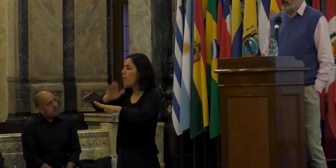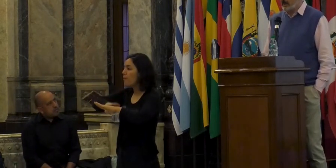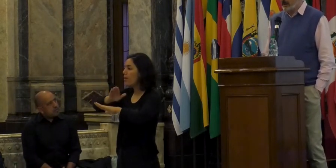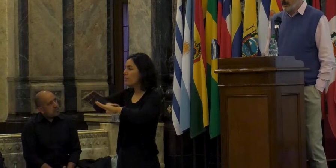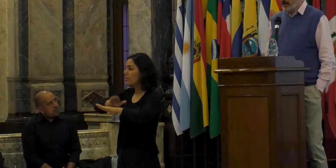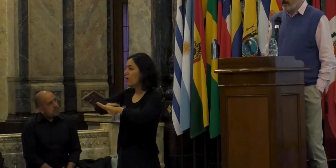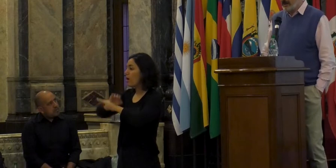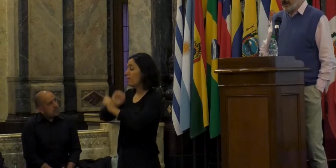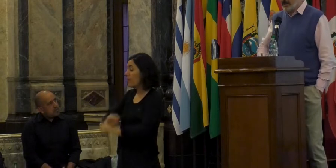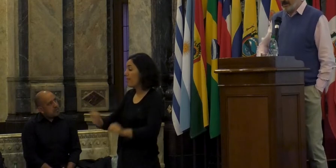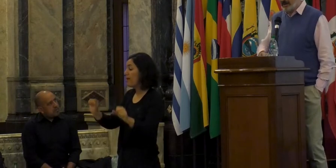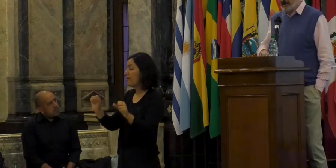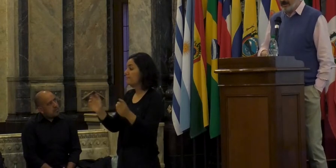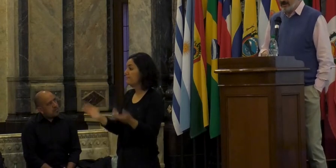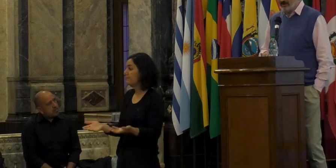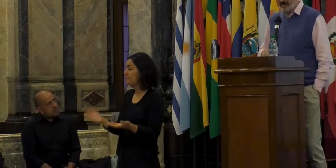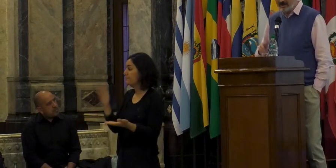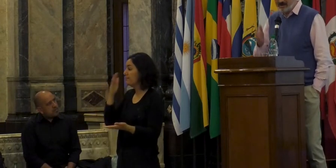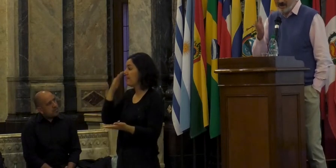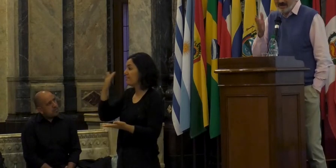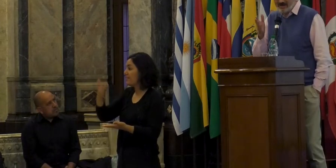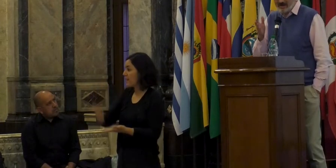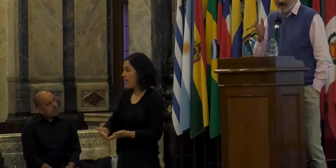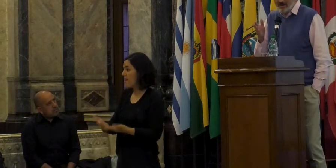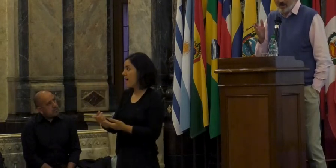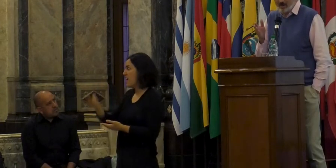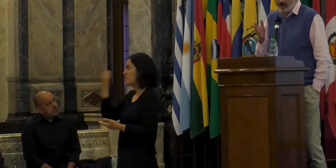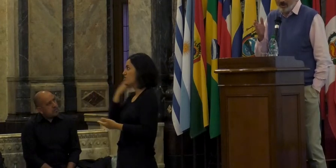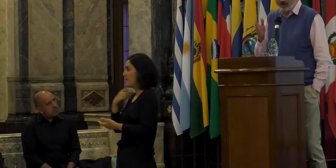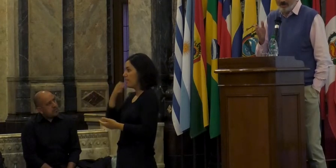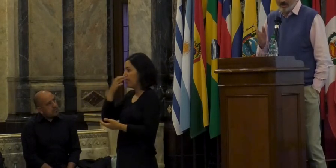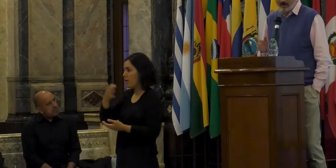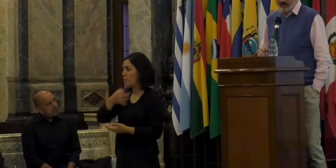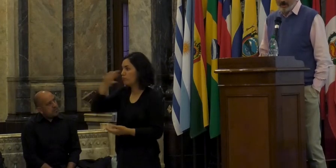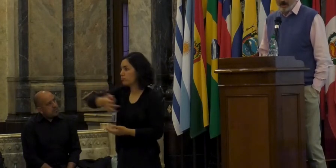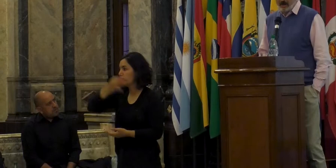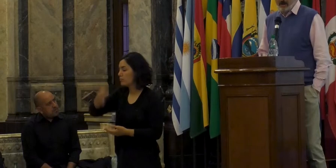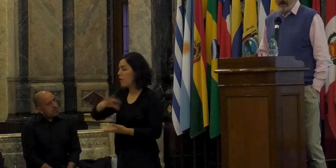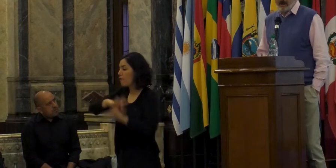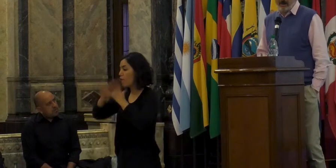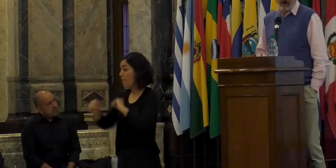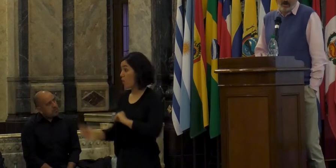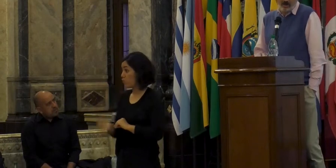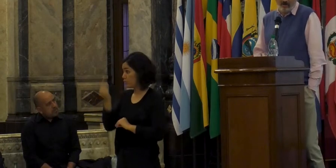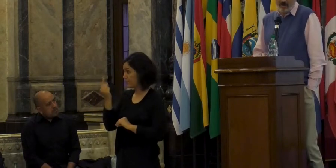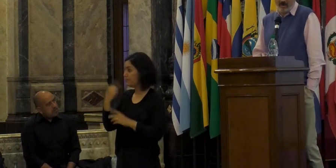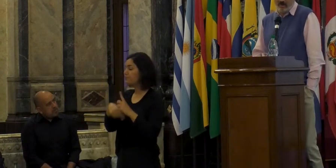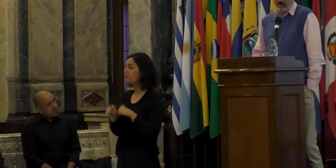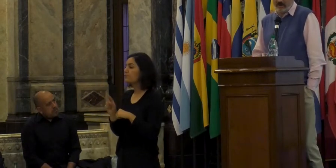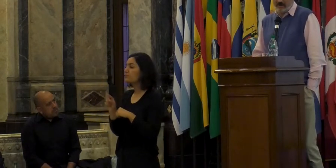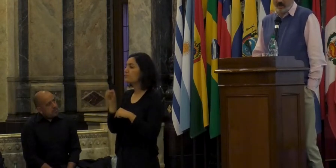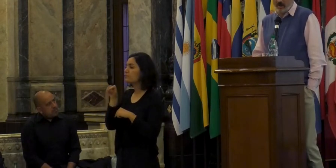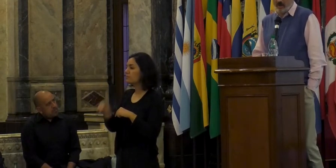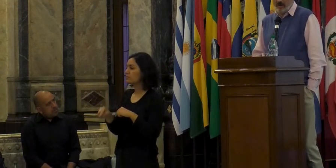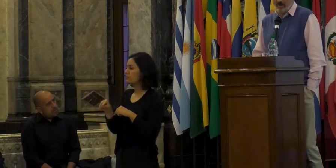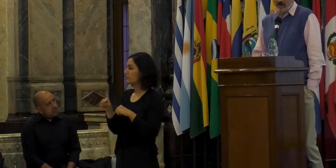colocar al final de lo que don Francisco ayer llamaba el modelo 1 y a lo mejor al principio de lo